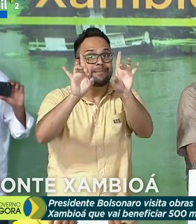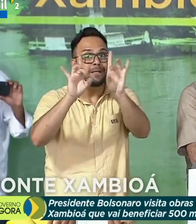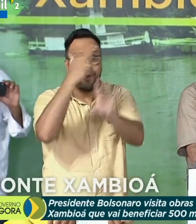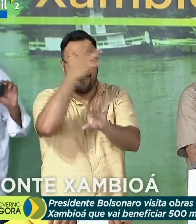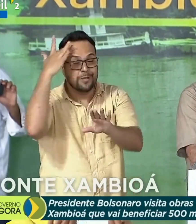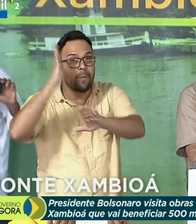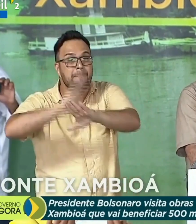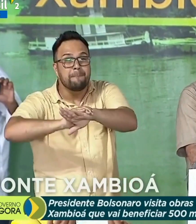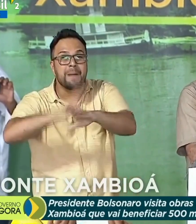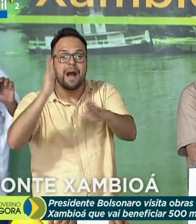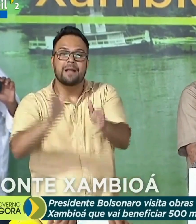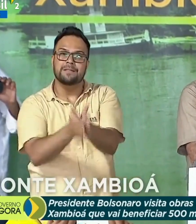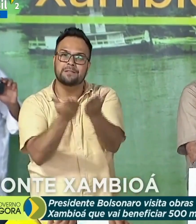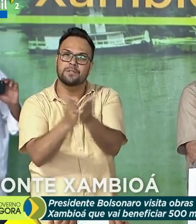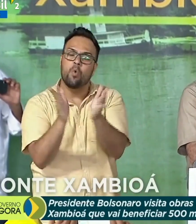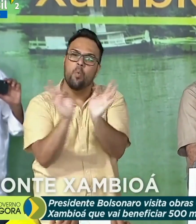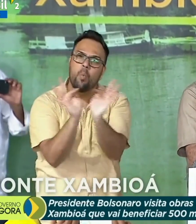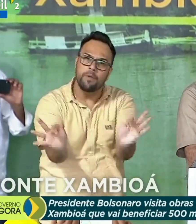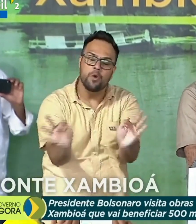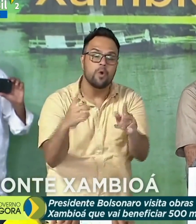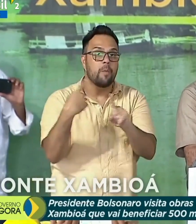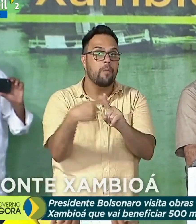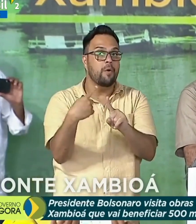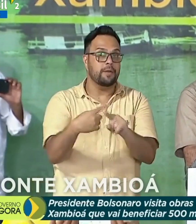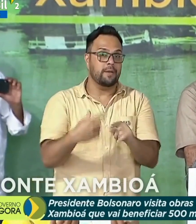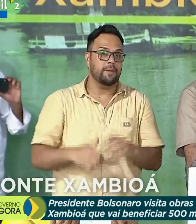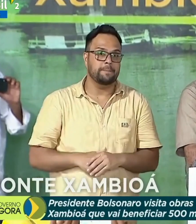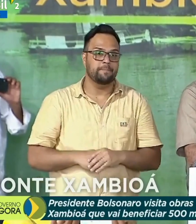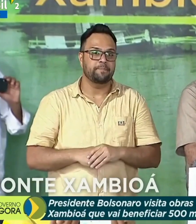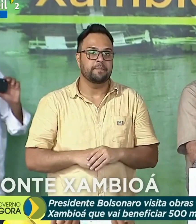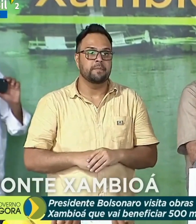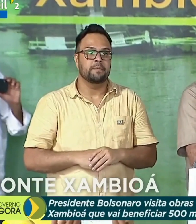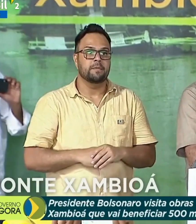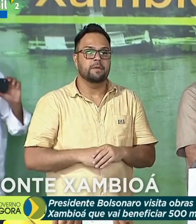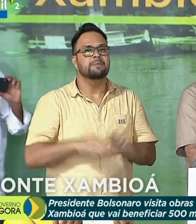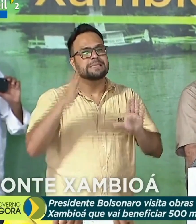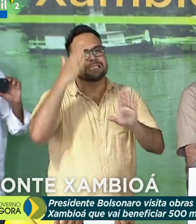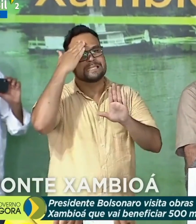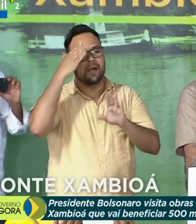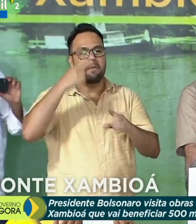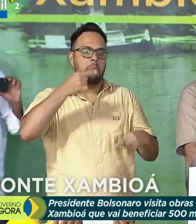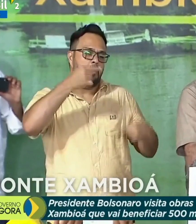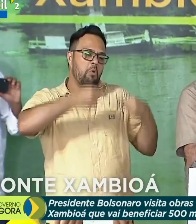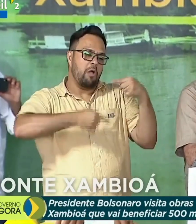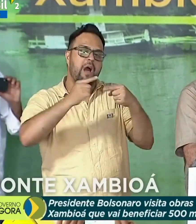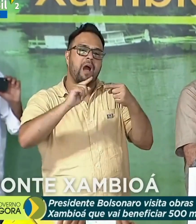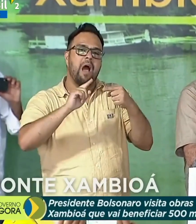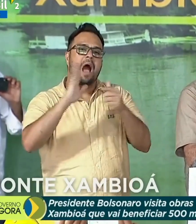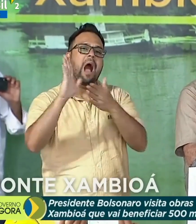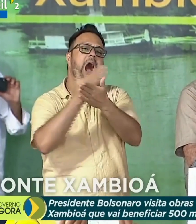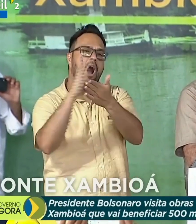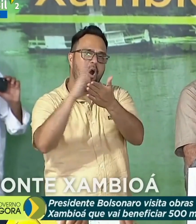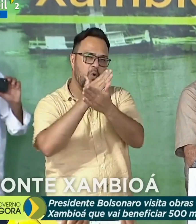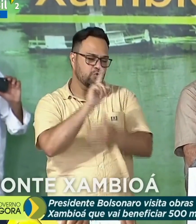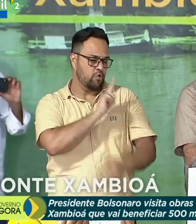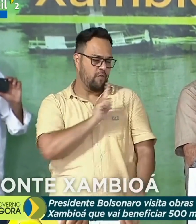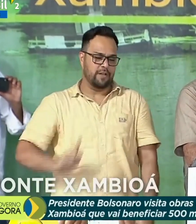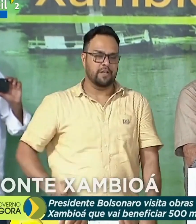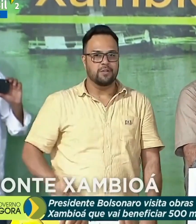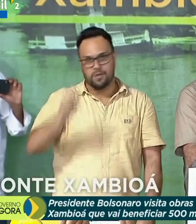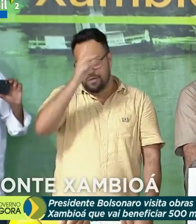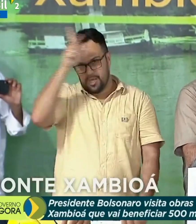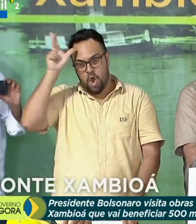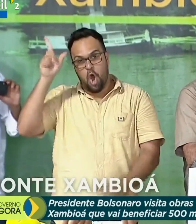humildes. Porque depois da errada política de alguns governadores e prefeitos